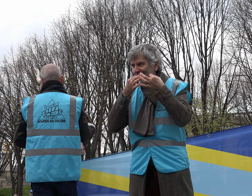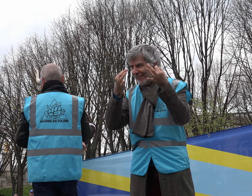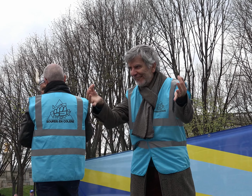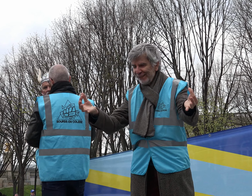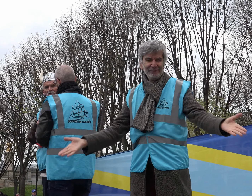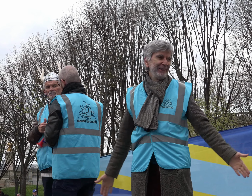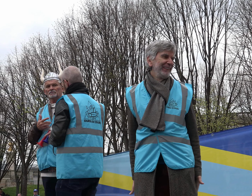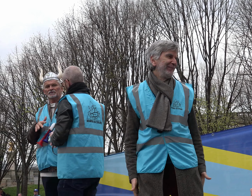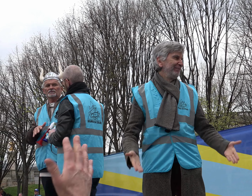signes et le français écrit.